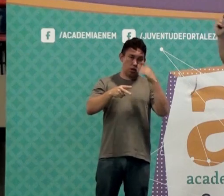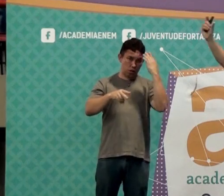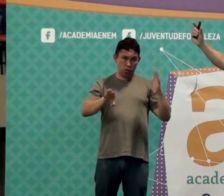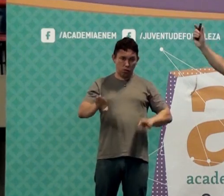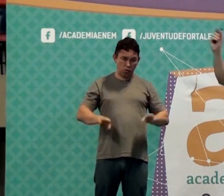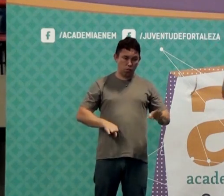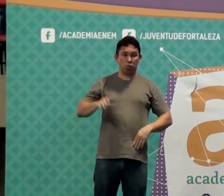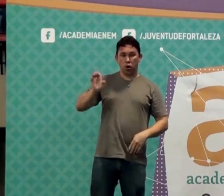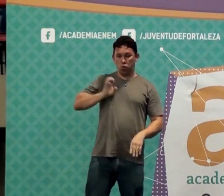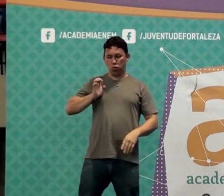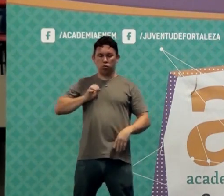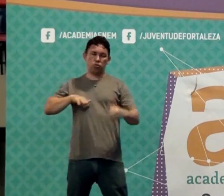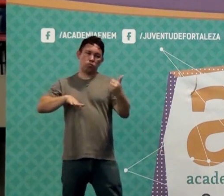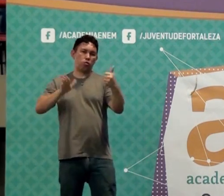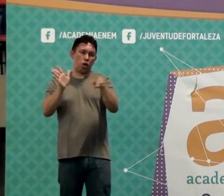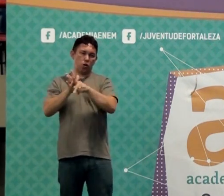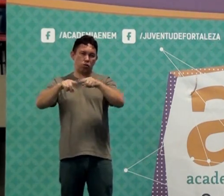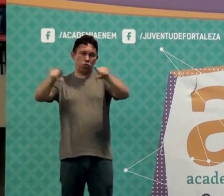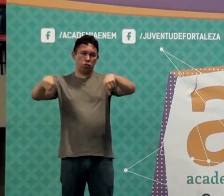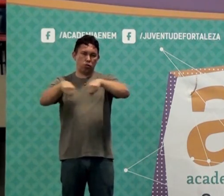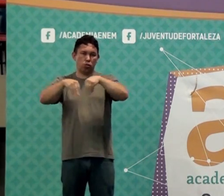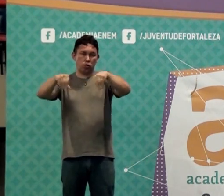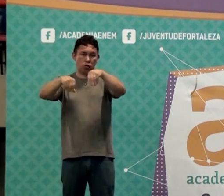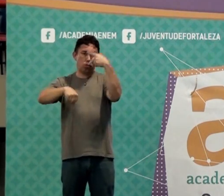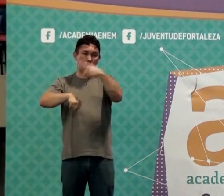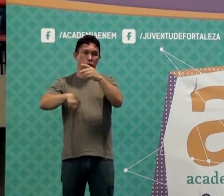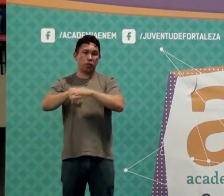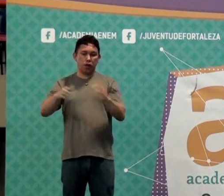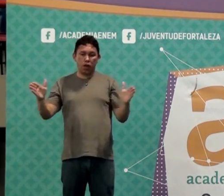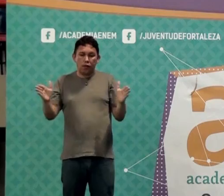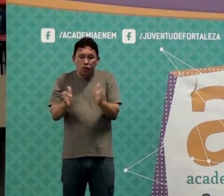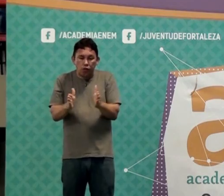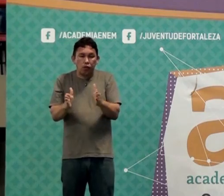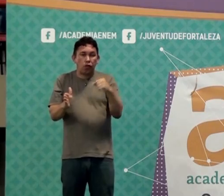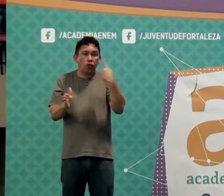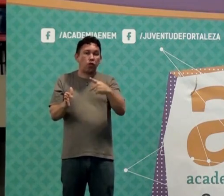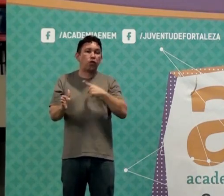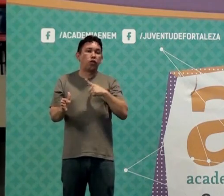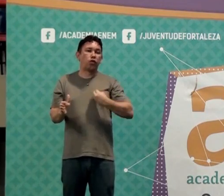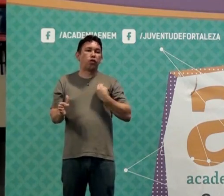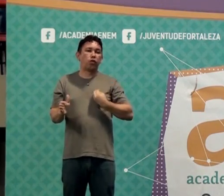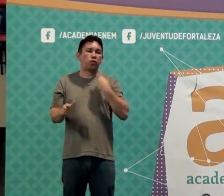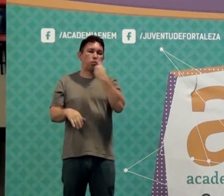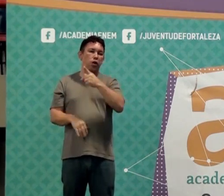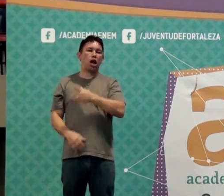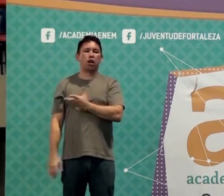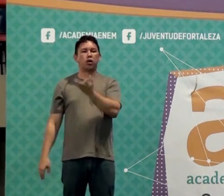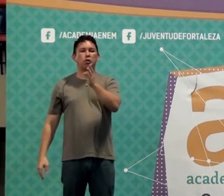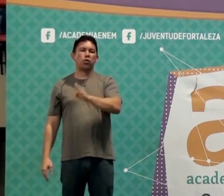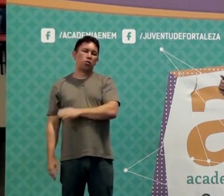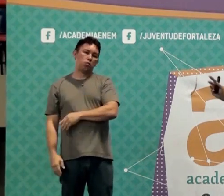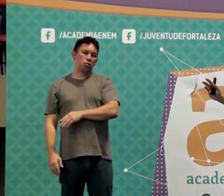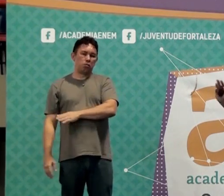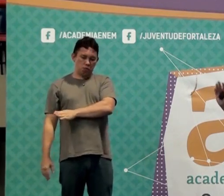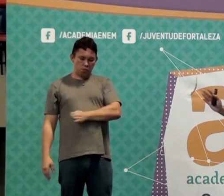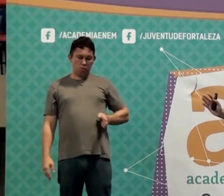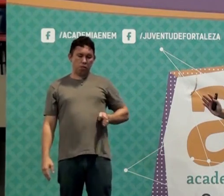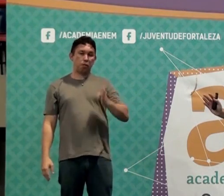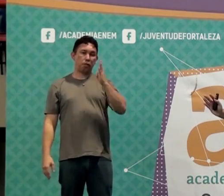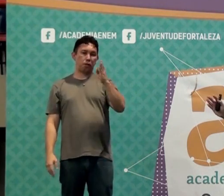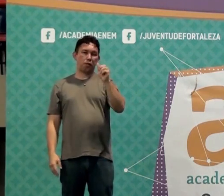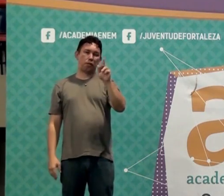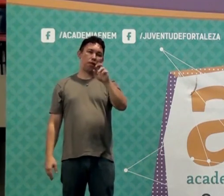Tchau, tchau. Deixa eu aumentar aqui para você não ficar perdido, ó. Na pirâmide social,